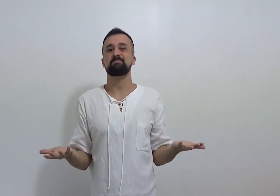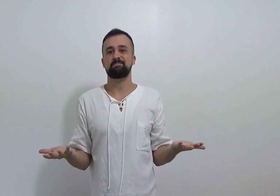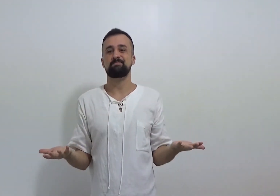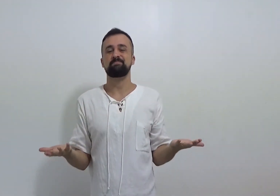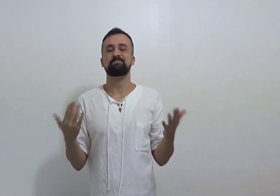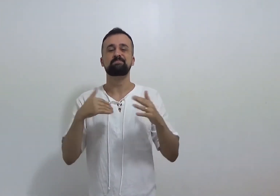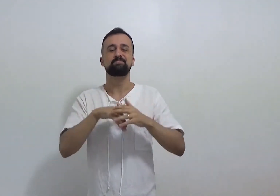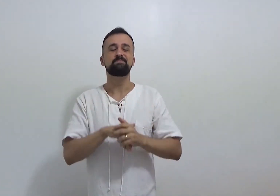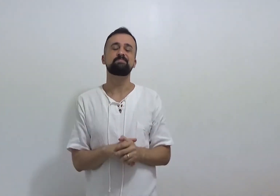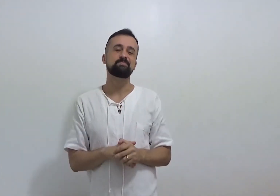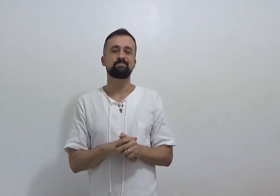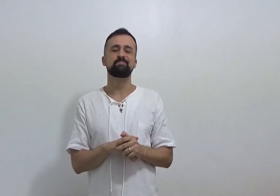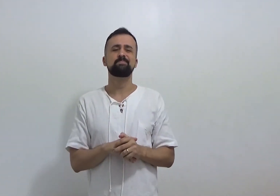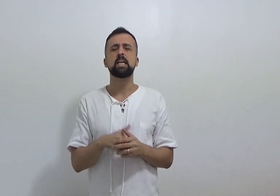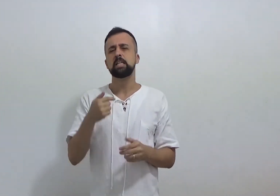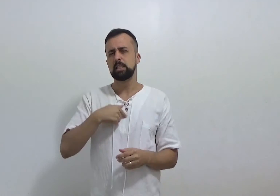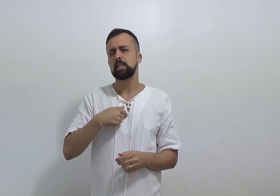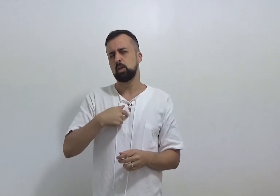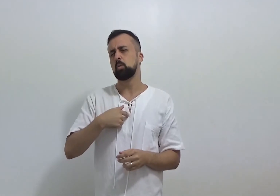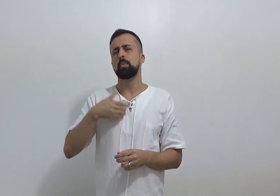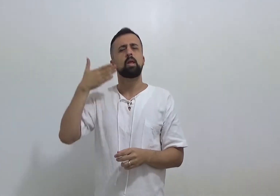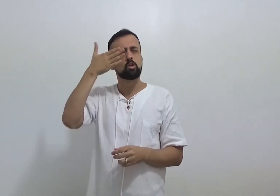negro e os povos indígenas.